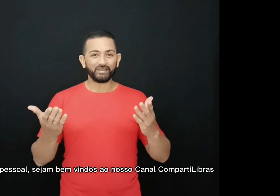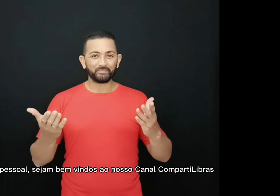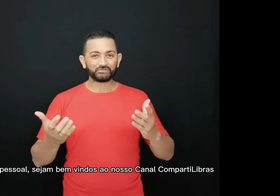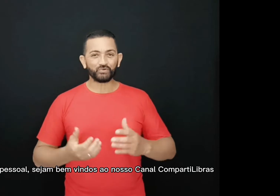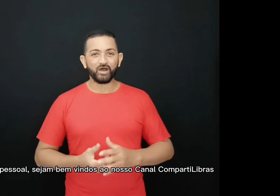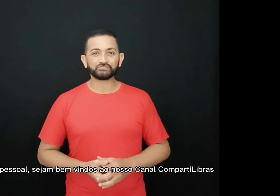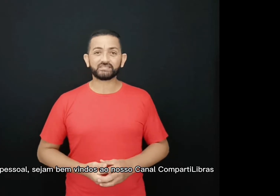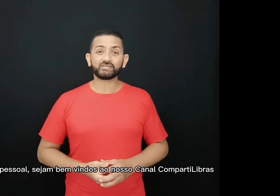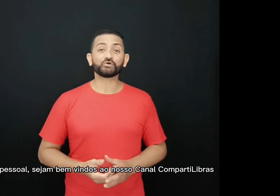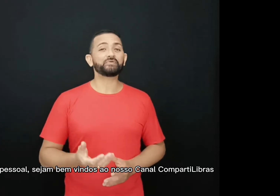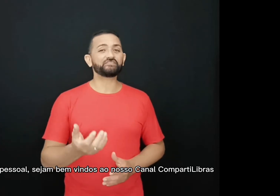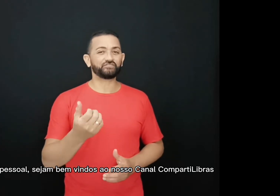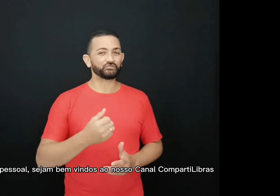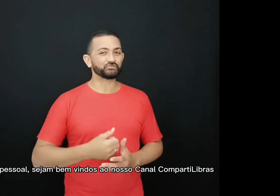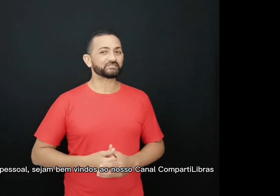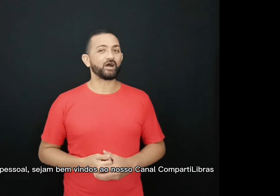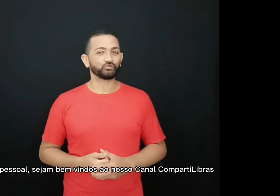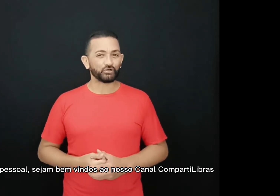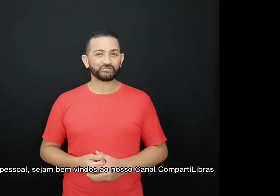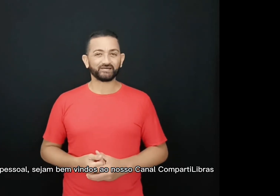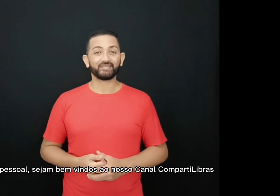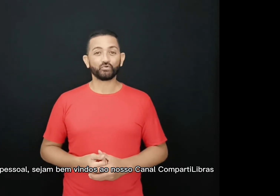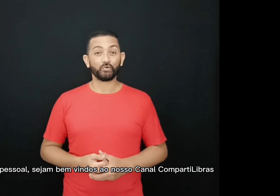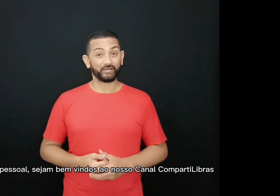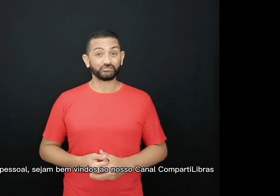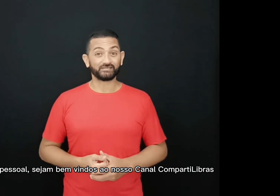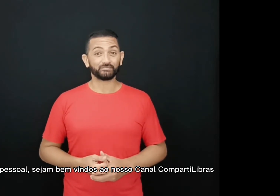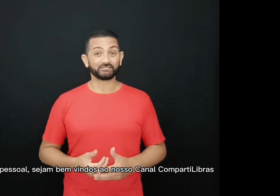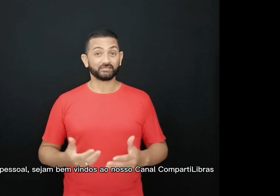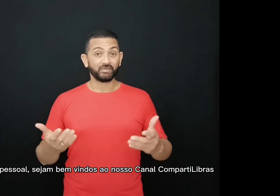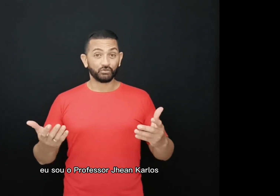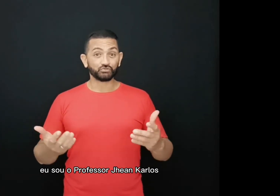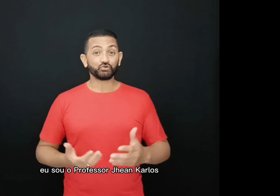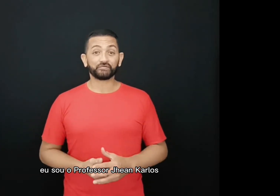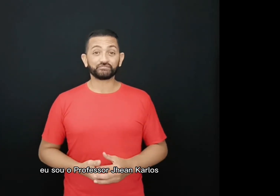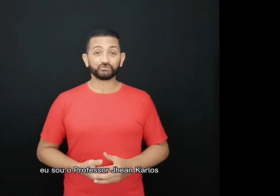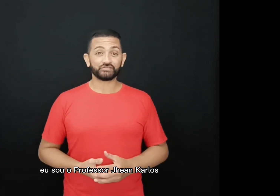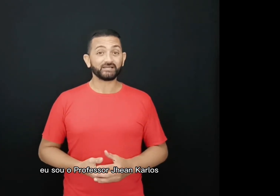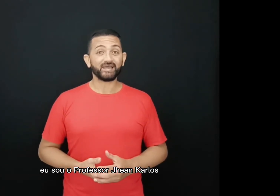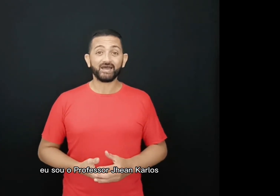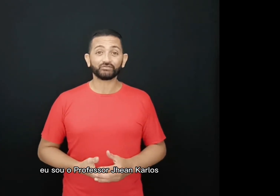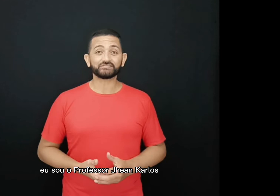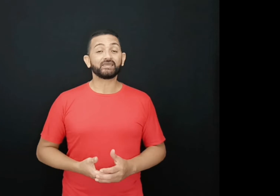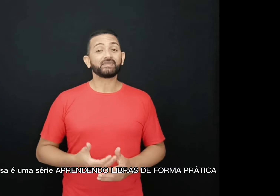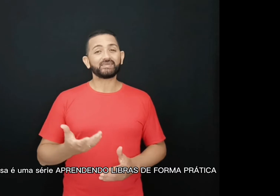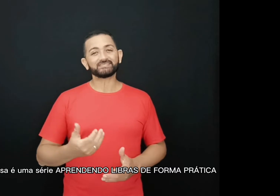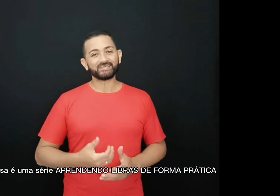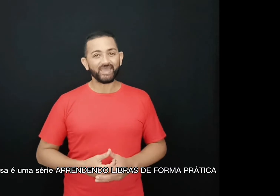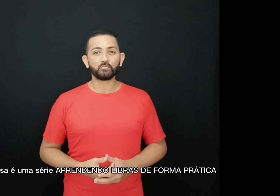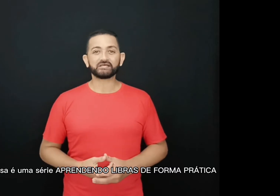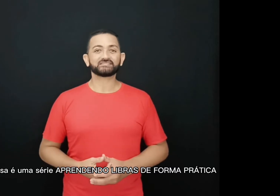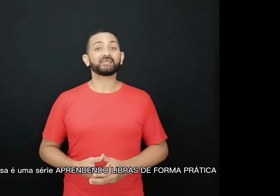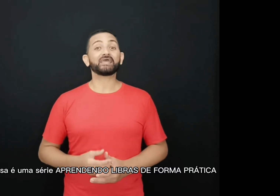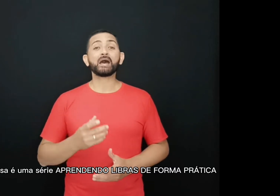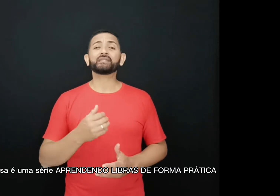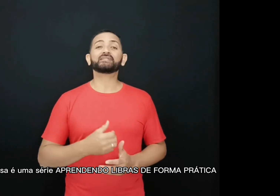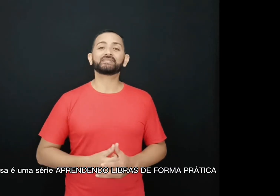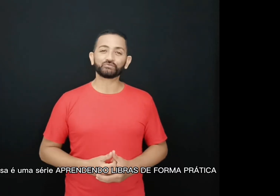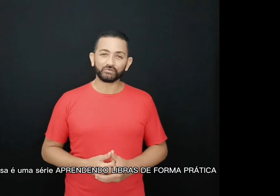Olá pessoal, sejam bem-vindos ao nosso canal Compartilibras. Eu sou o professor Jean Carlos e essa é uma série Aprendendo Libras